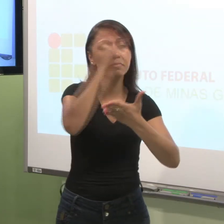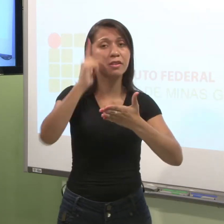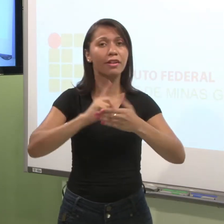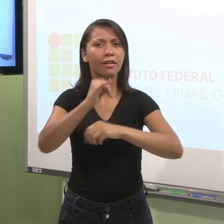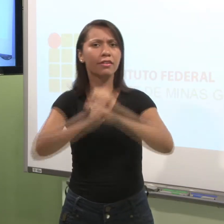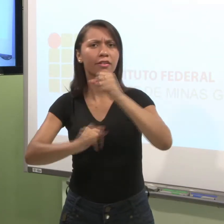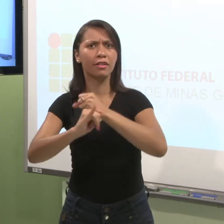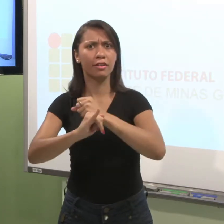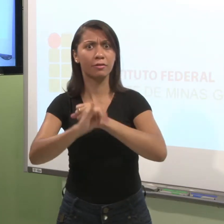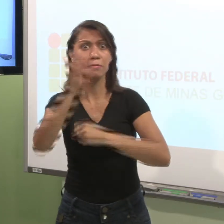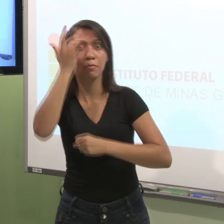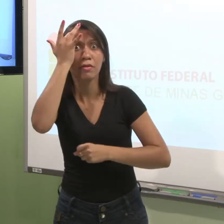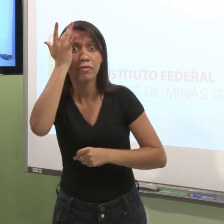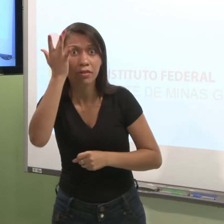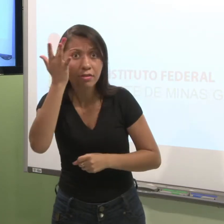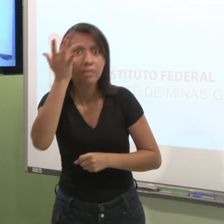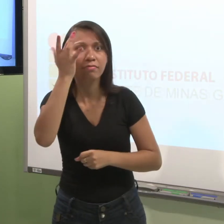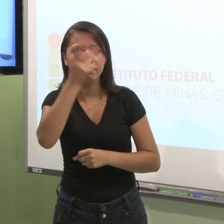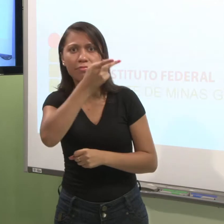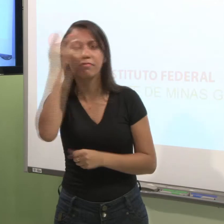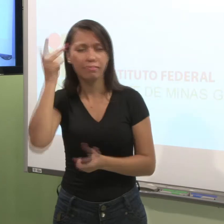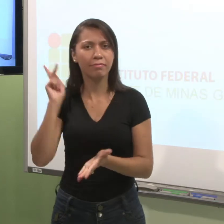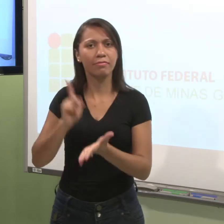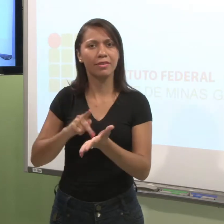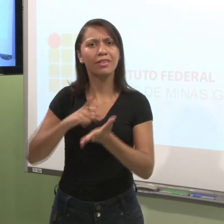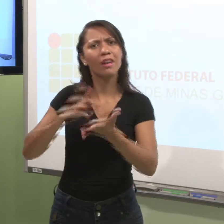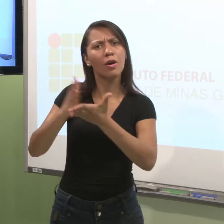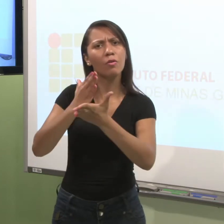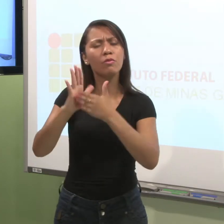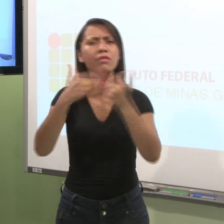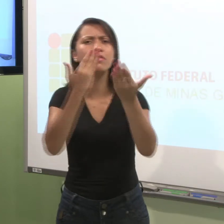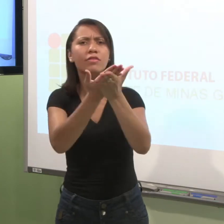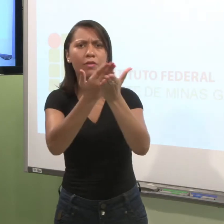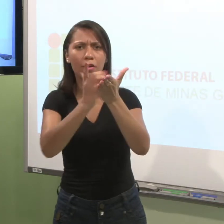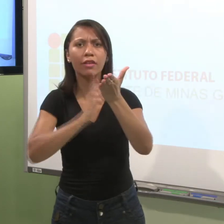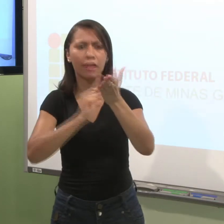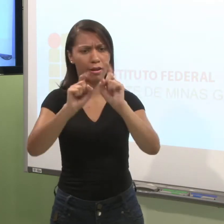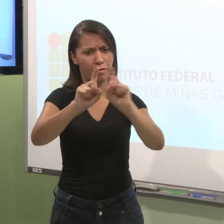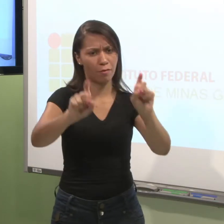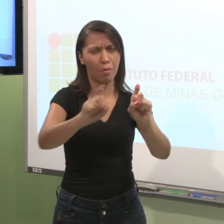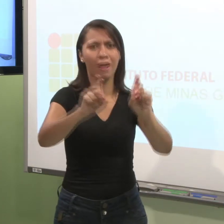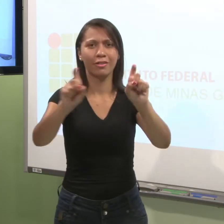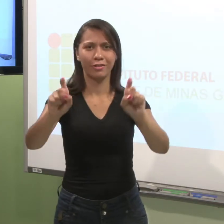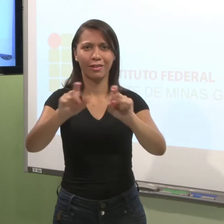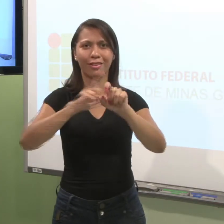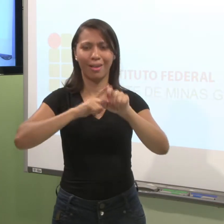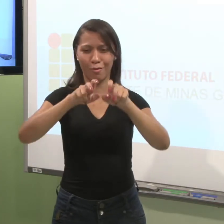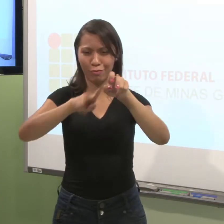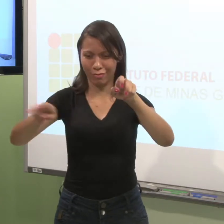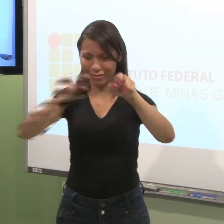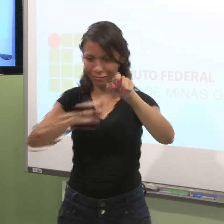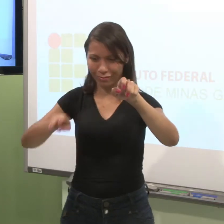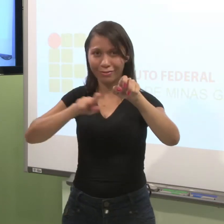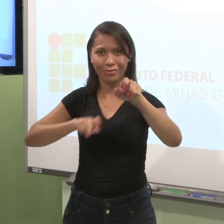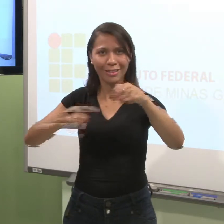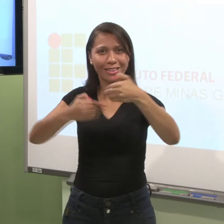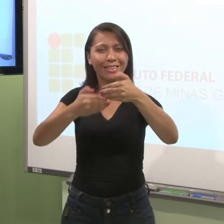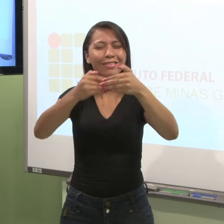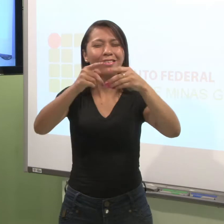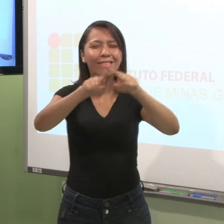Para facilitar a vida do aluno, muitas escolas têm laboratório de informática, sendo então uma opção para aquele aluno que